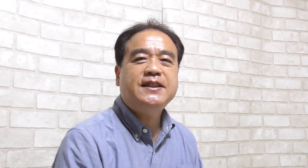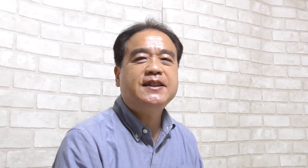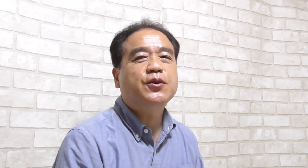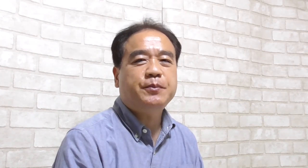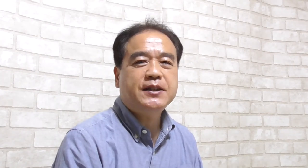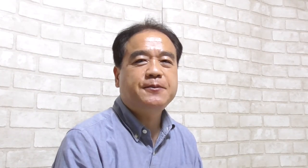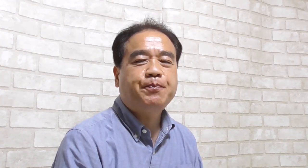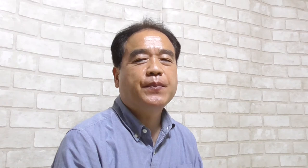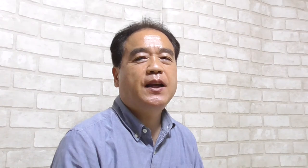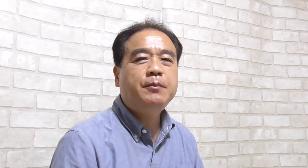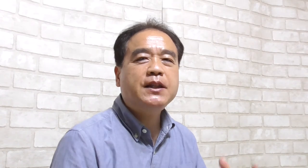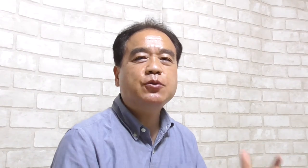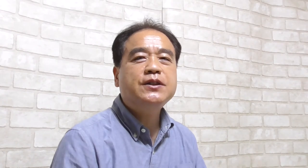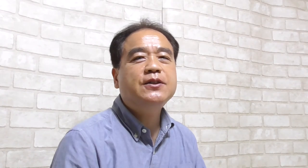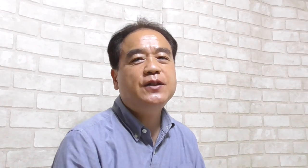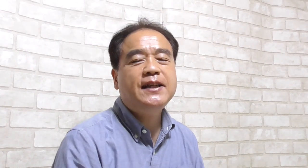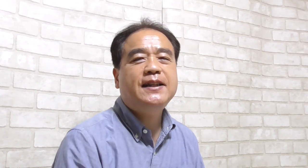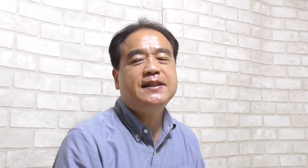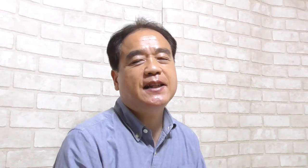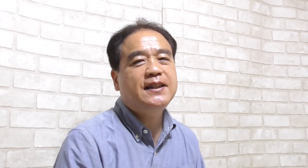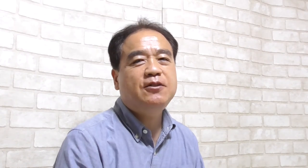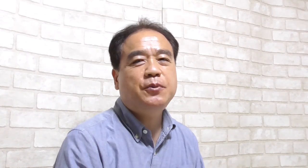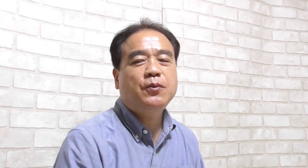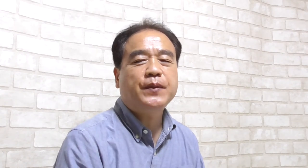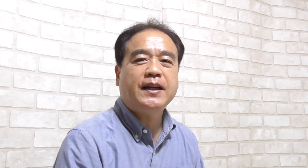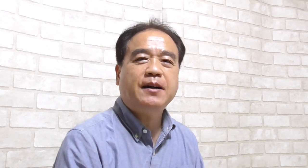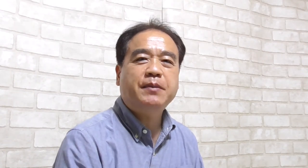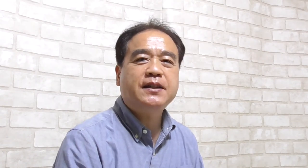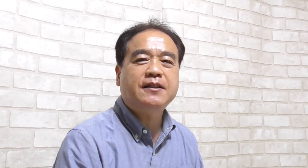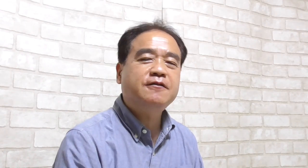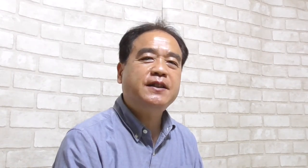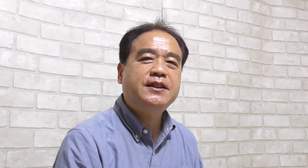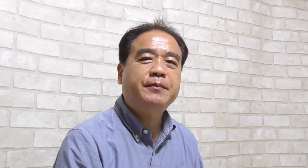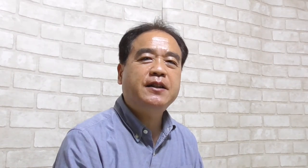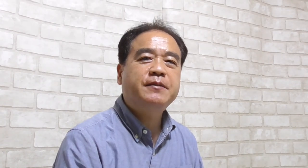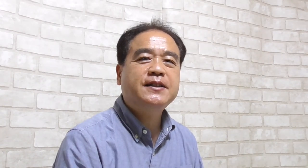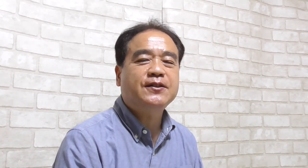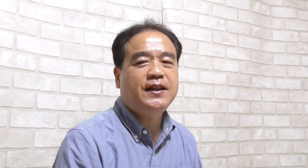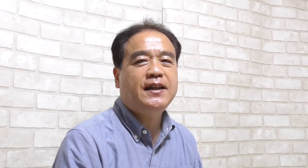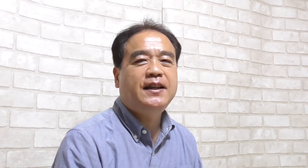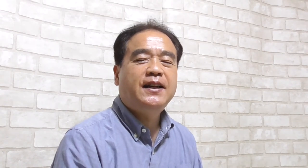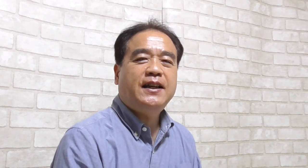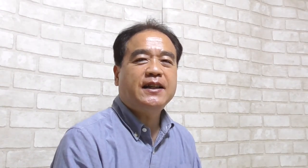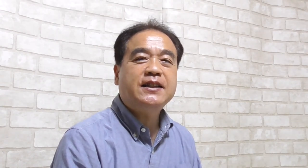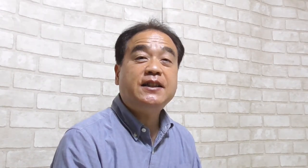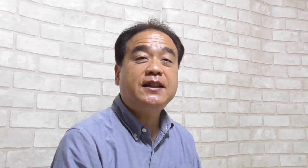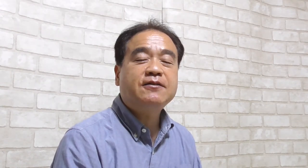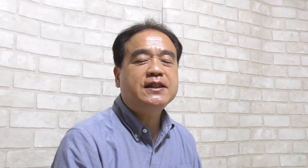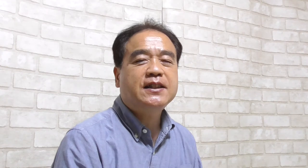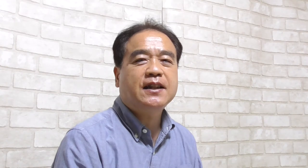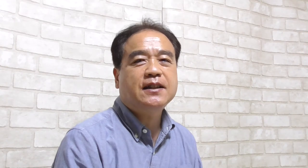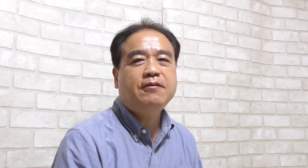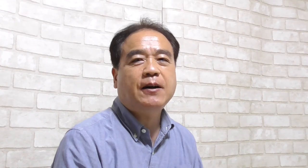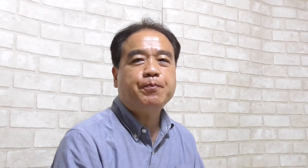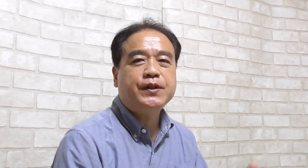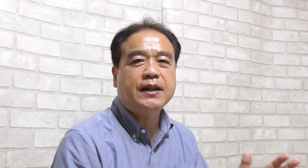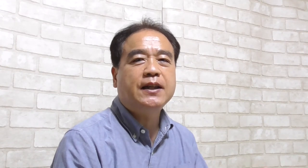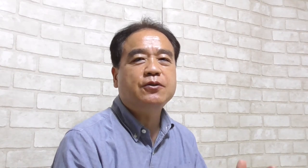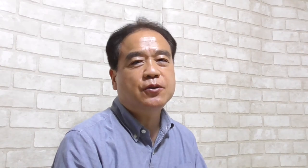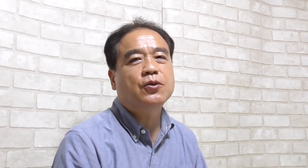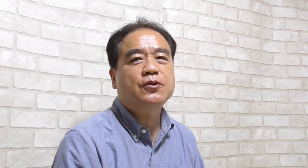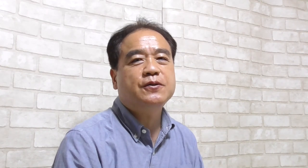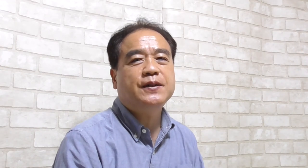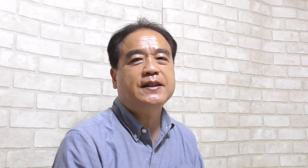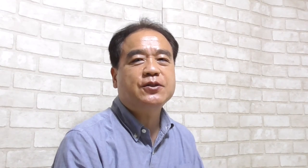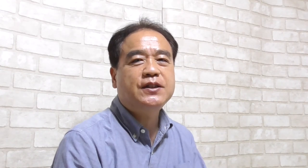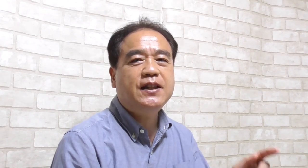しみにしております。またこちらのね、チャンネルも頑張って運営してまいりますので、気に入ってくださった方はチャンネ